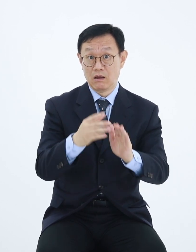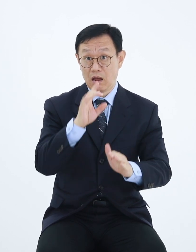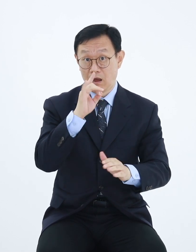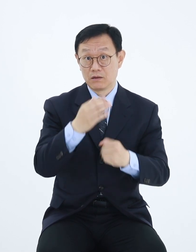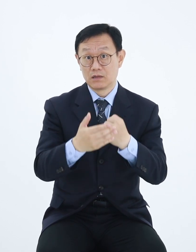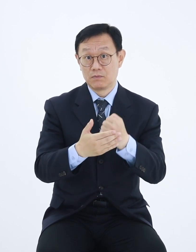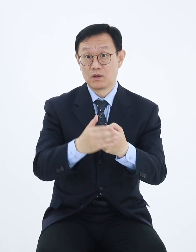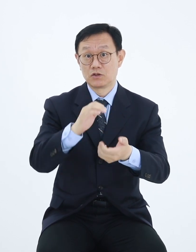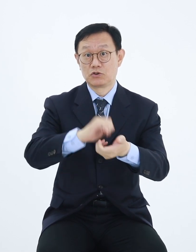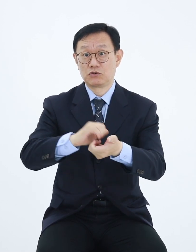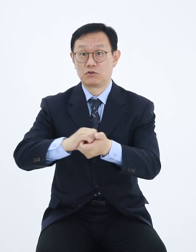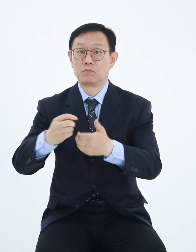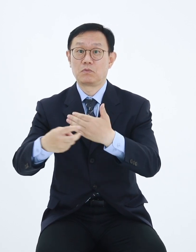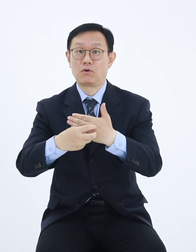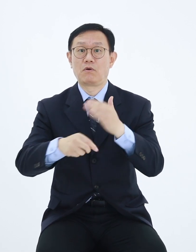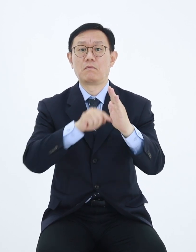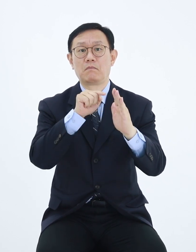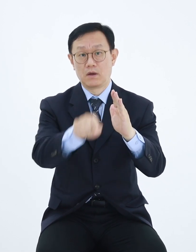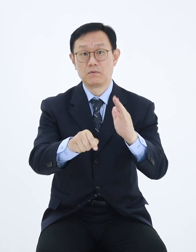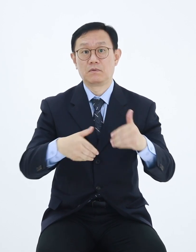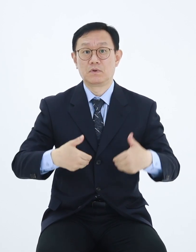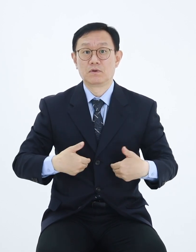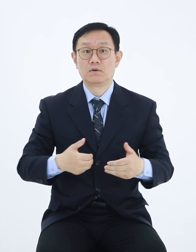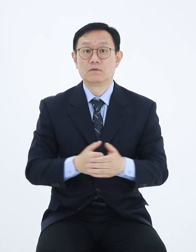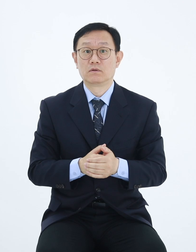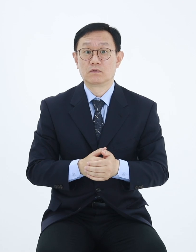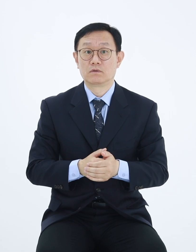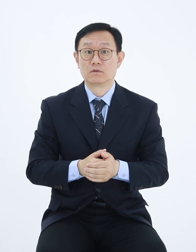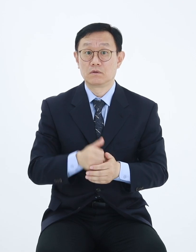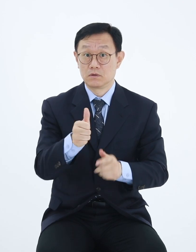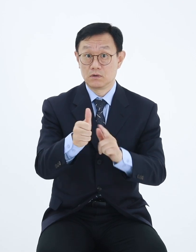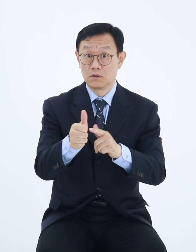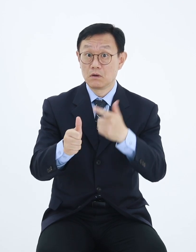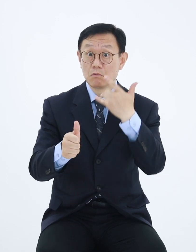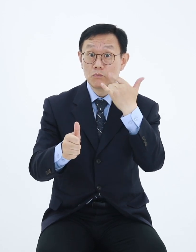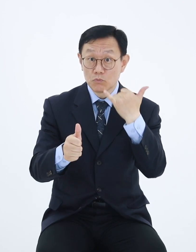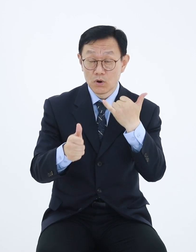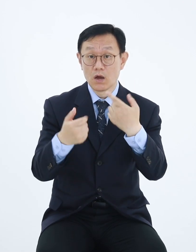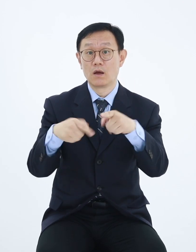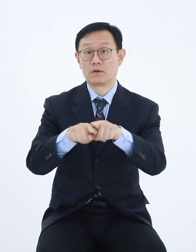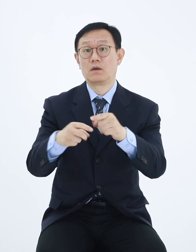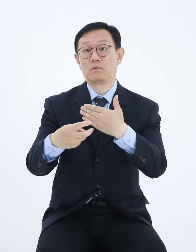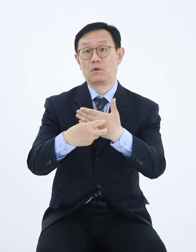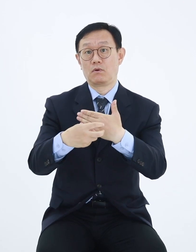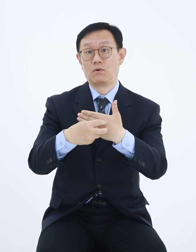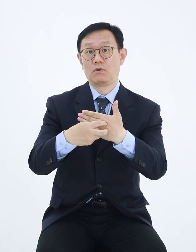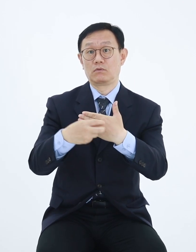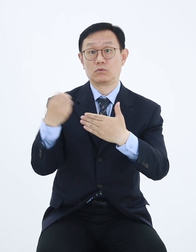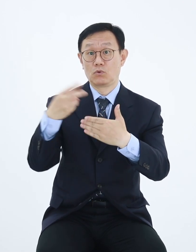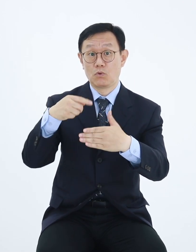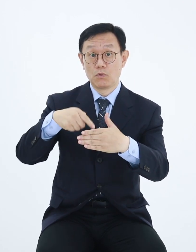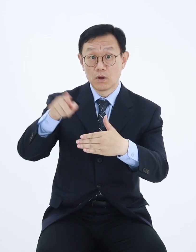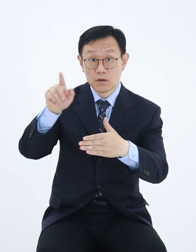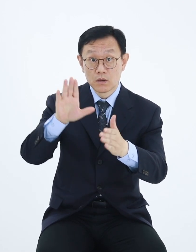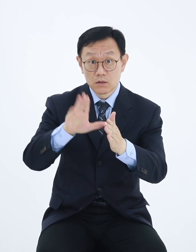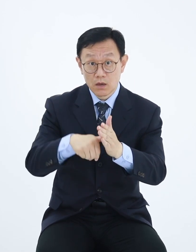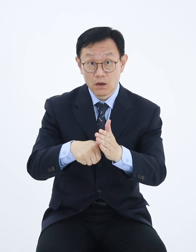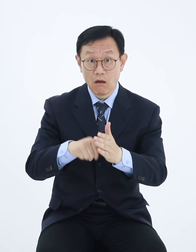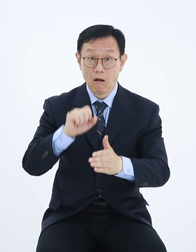병원을 방문해야 했습니다 bc의 부모님은 b씨와 함께 병원에 가거나 외출을 할 때마다 어려움을